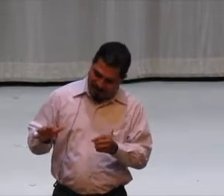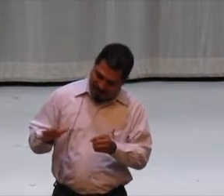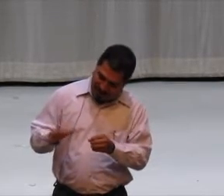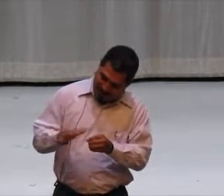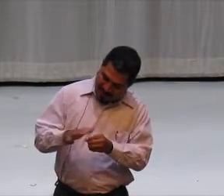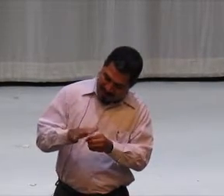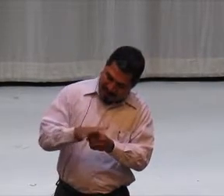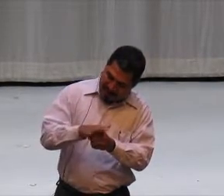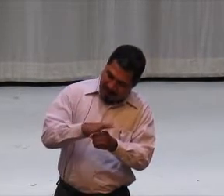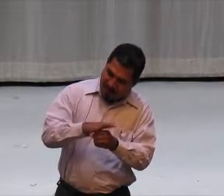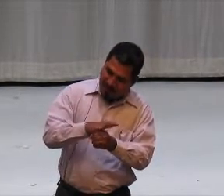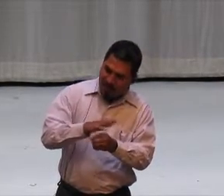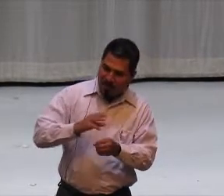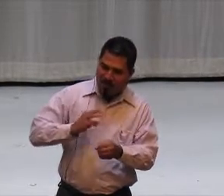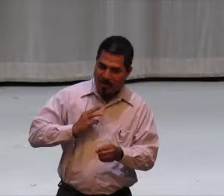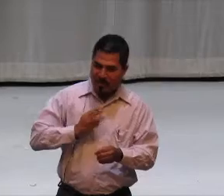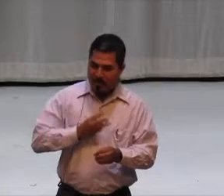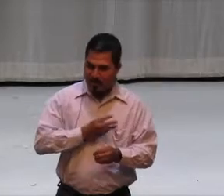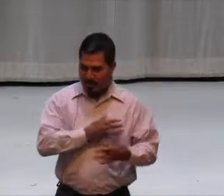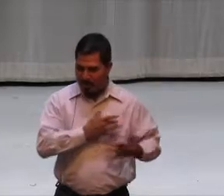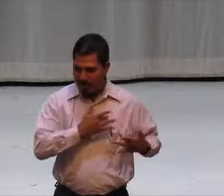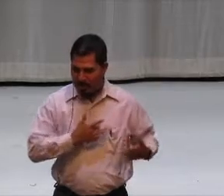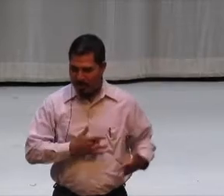estar llenando nuestro corazón,